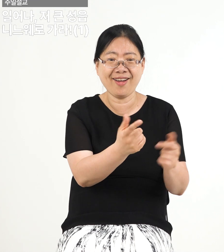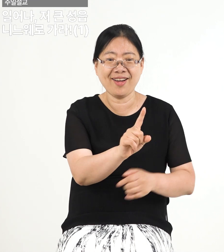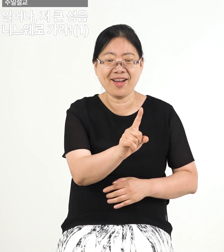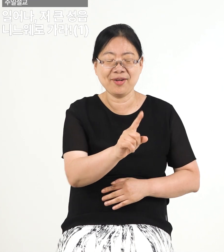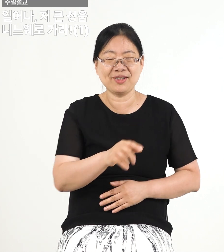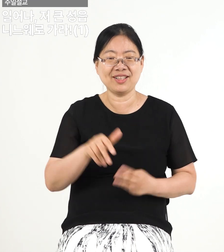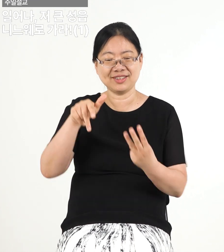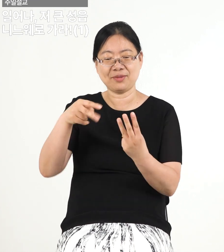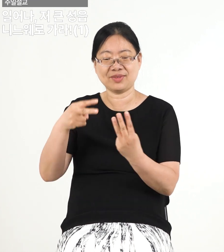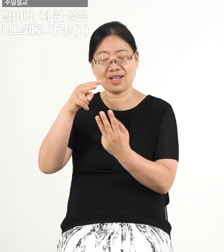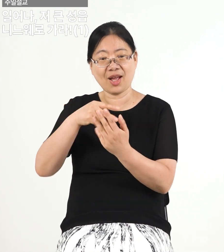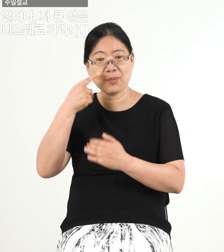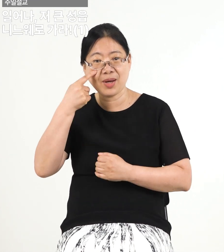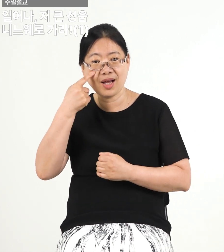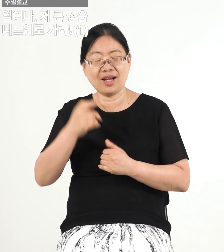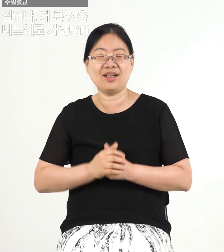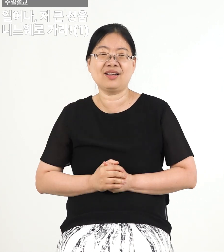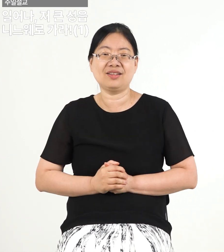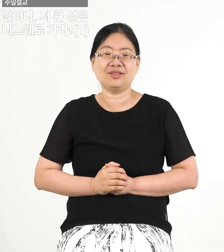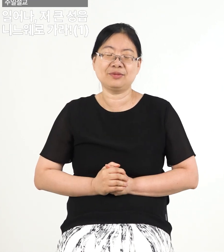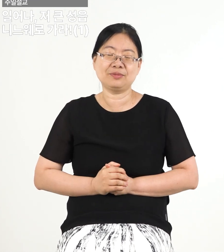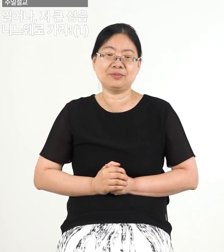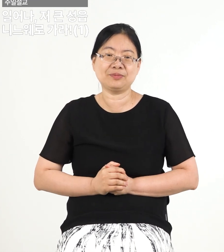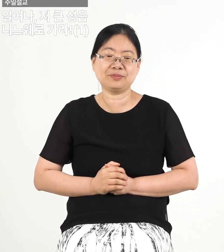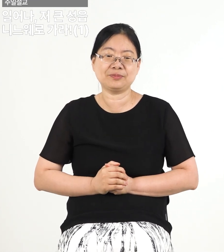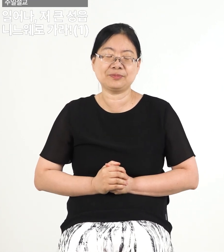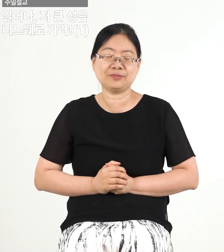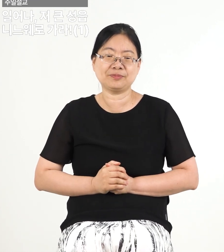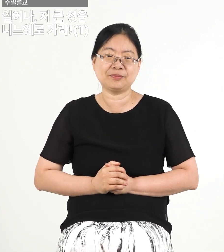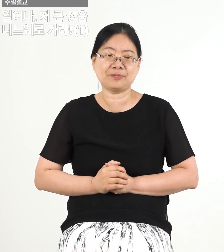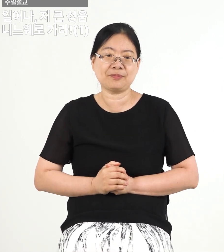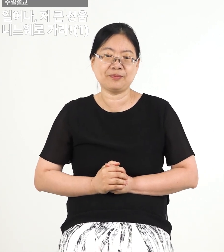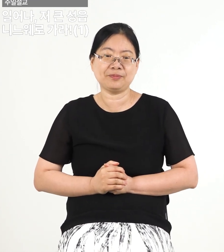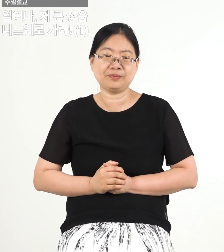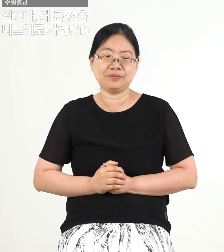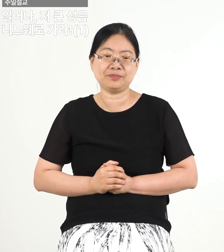자, 3절을 한번 보십시다. 3절.